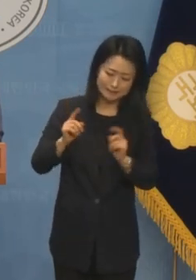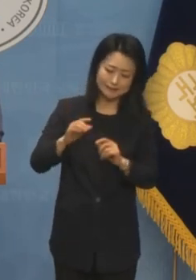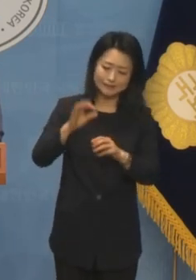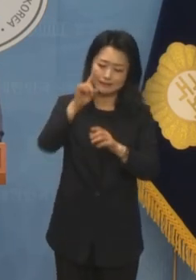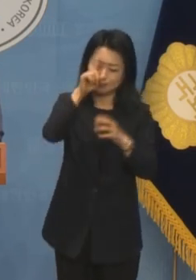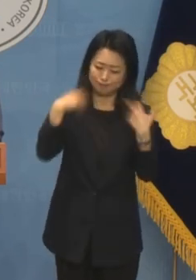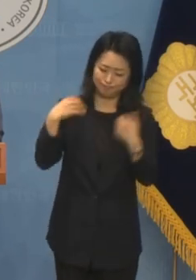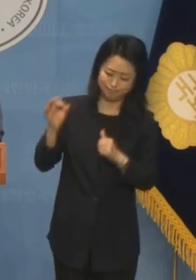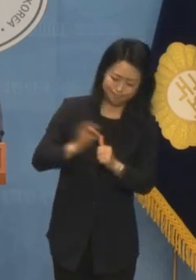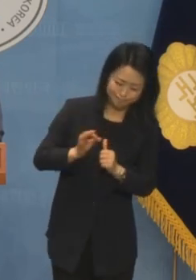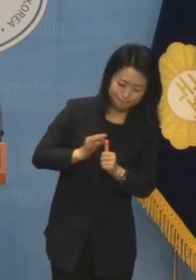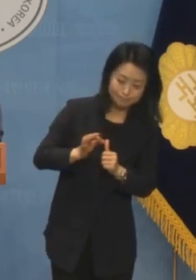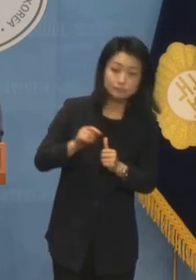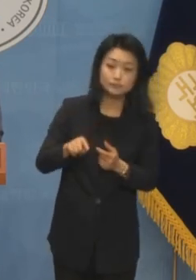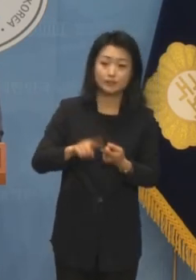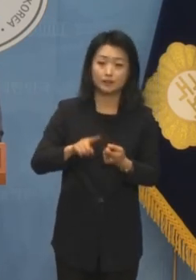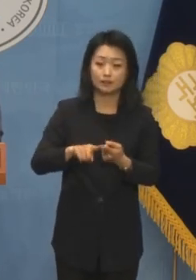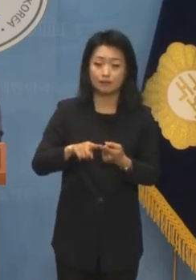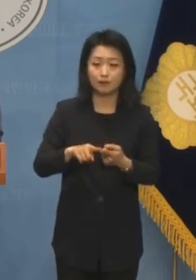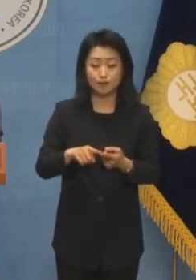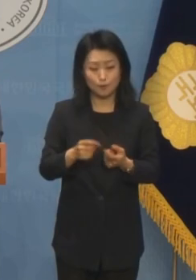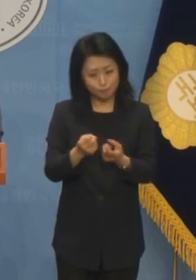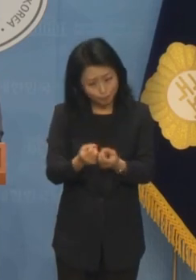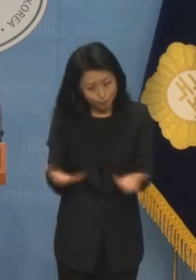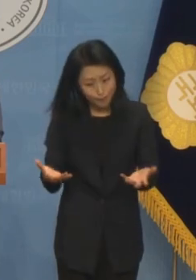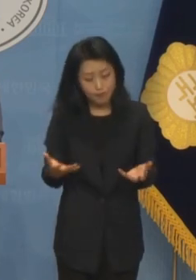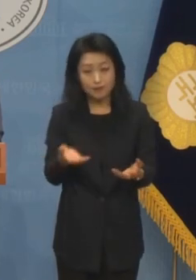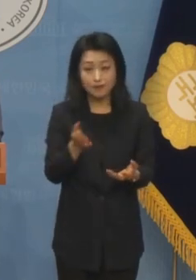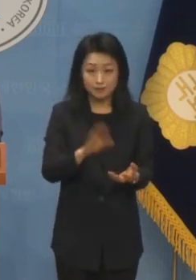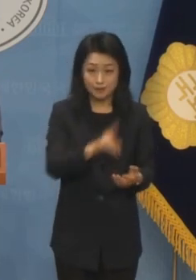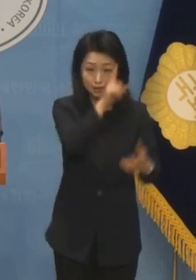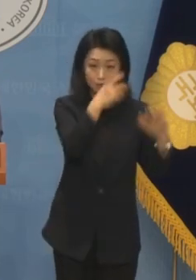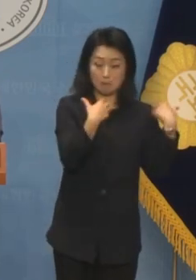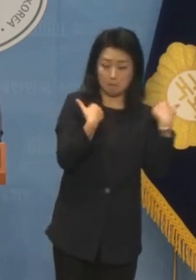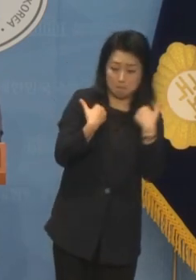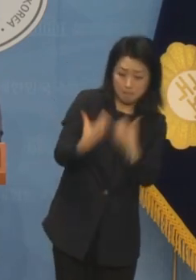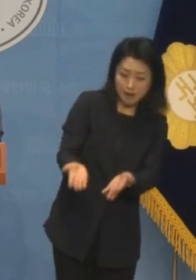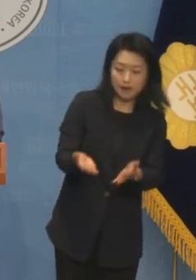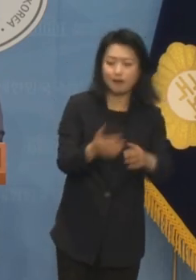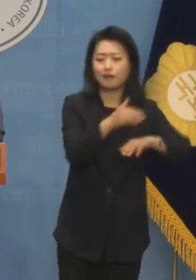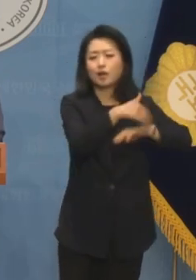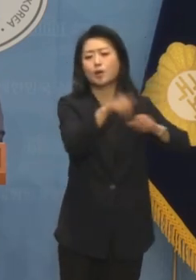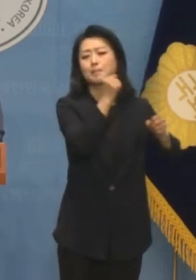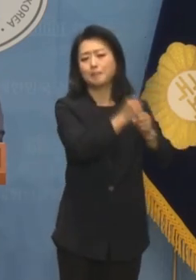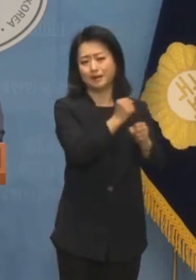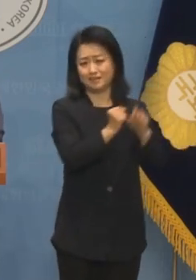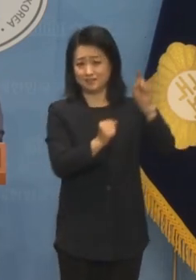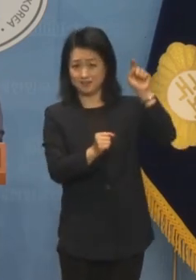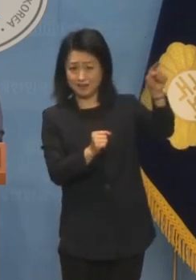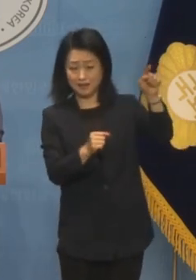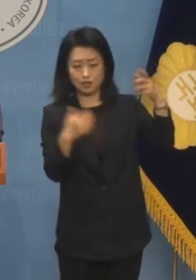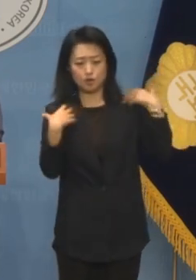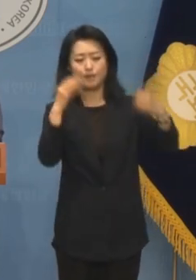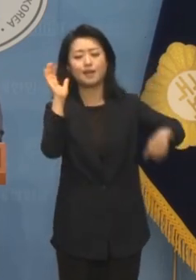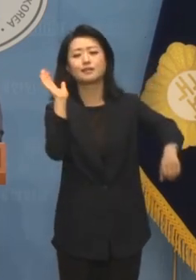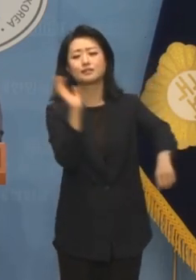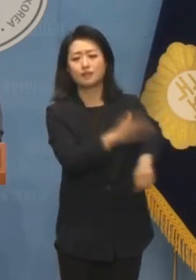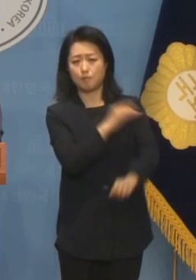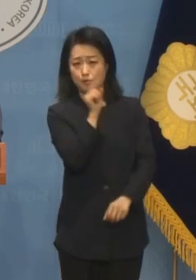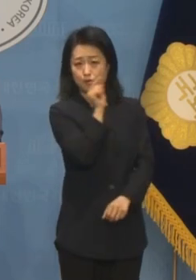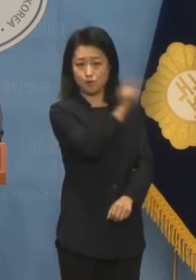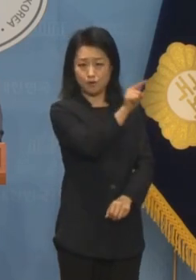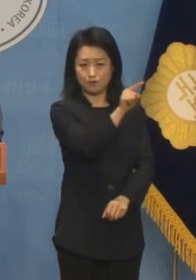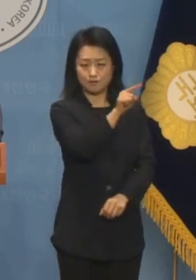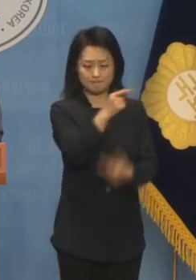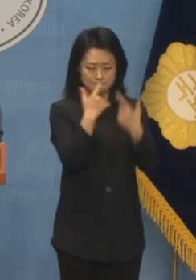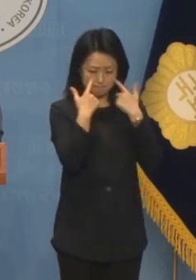기업과 이를 방기하고 조장하면서 반노동적 정책으로 일관하는 정부에 있음을